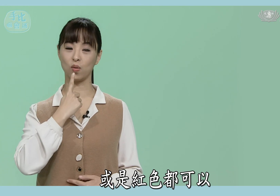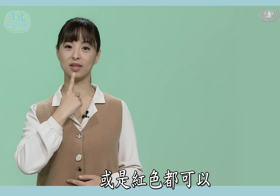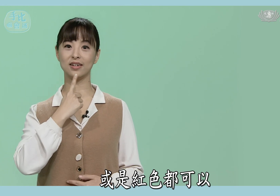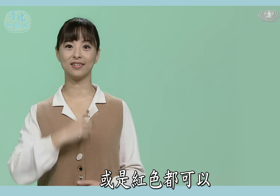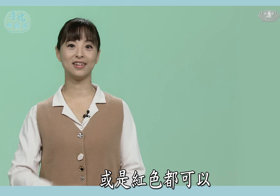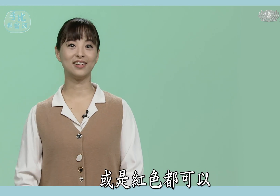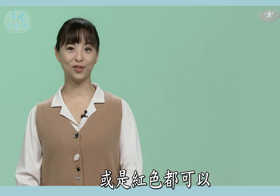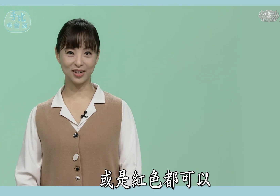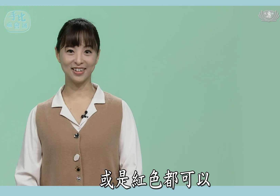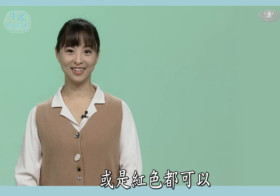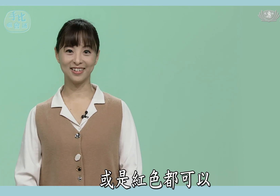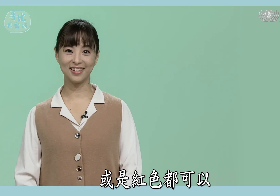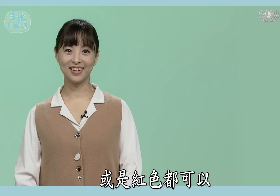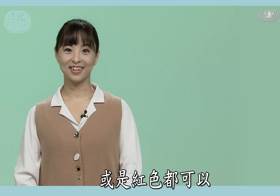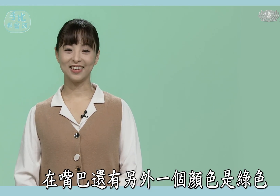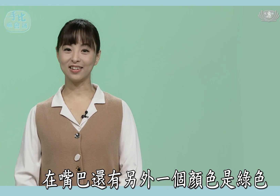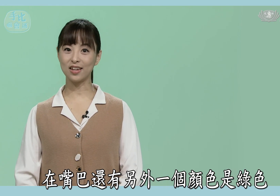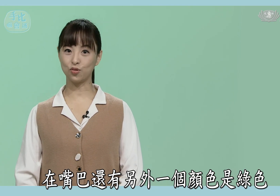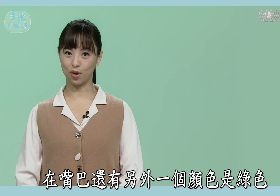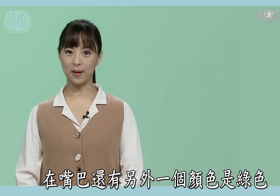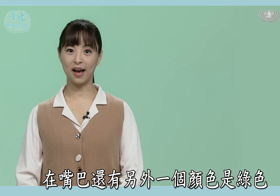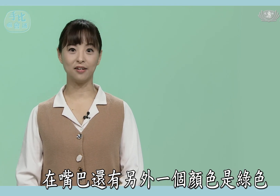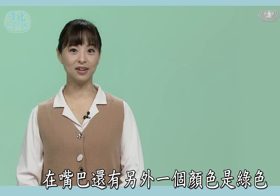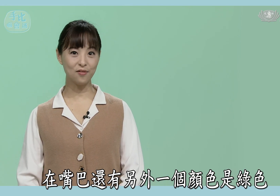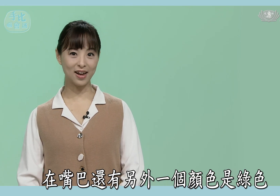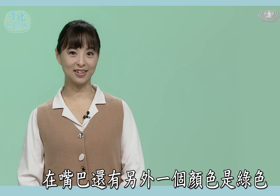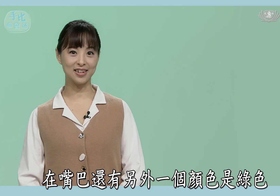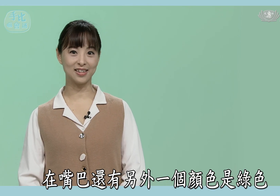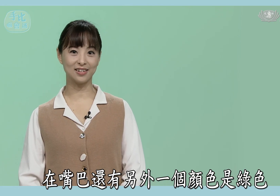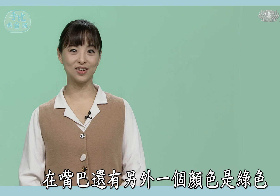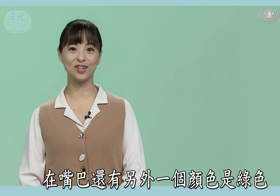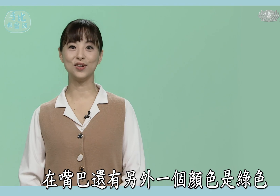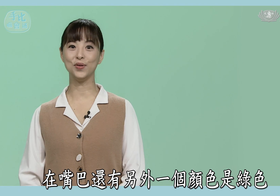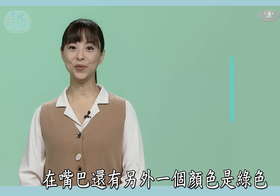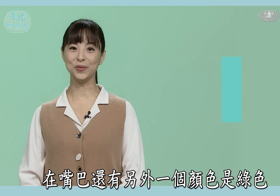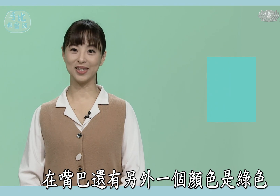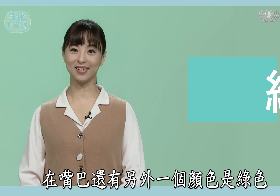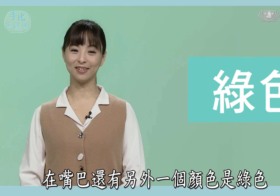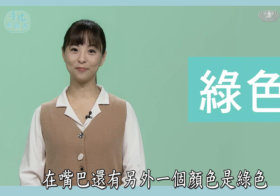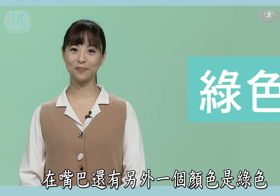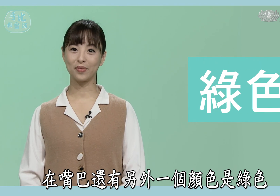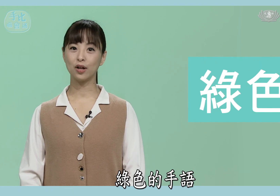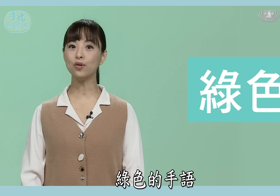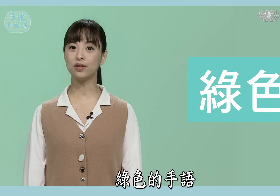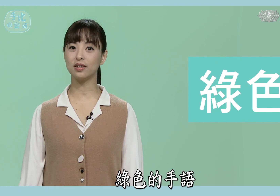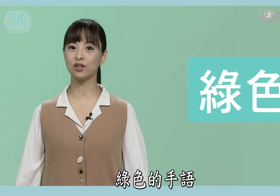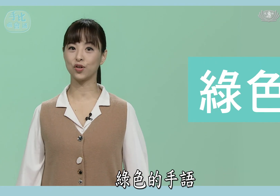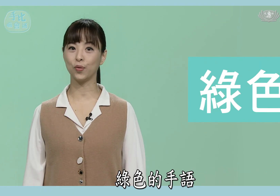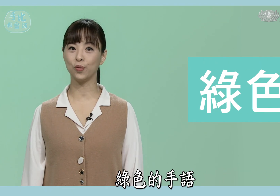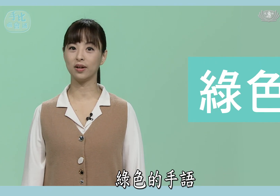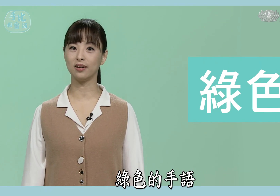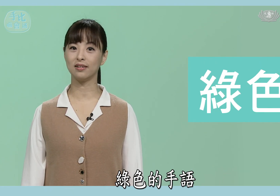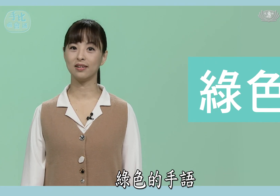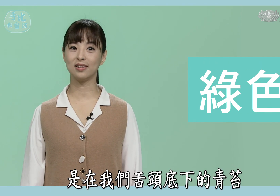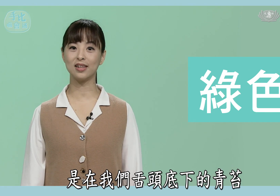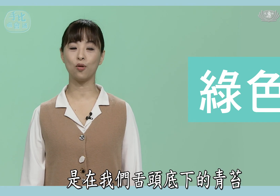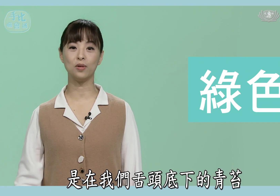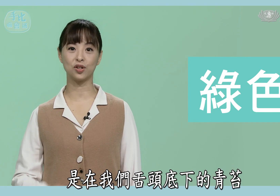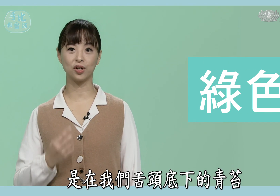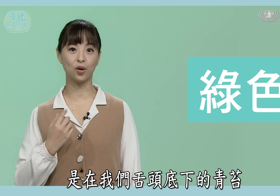色都可以。那在嘴巴还有另外一个颜色是绿色，绿色的手语呢是在我们舌头底